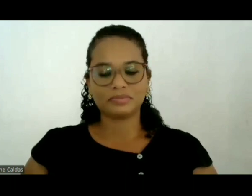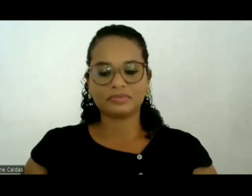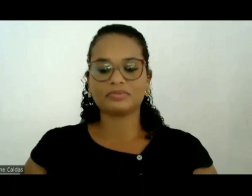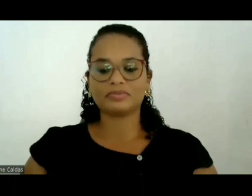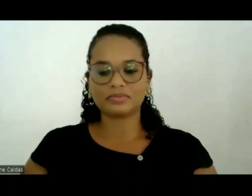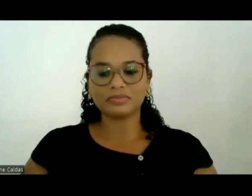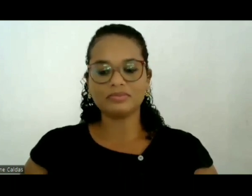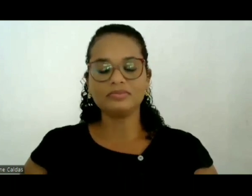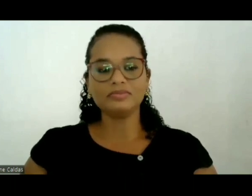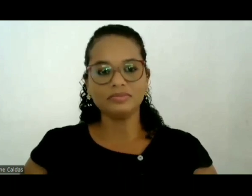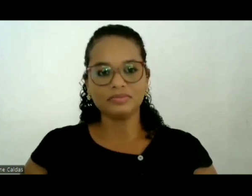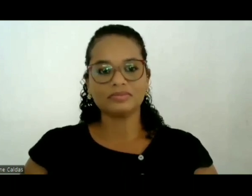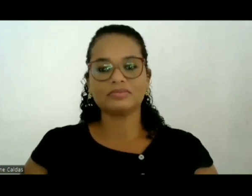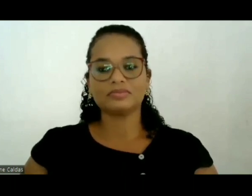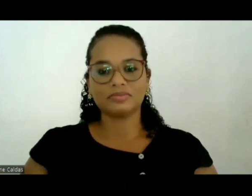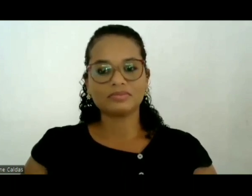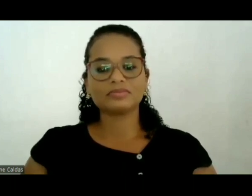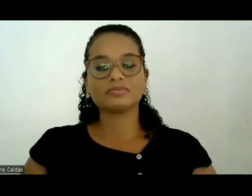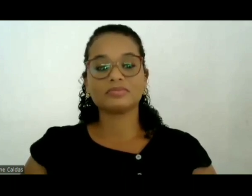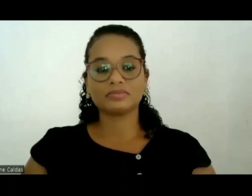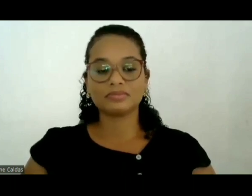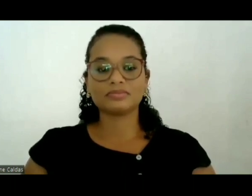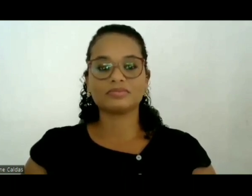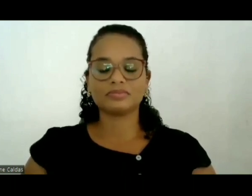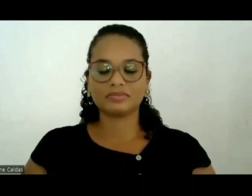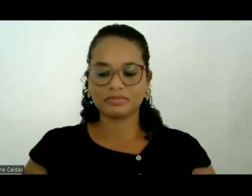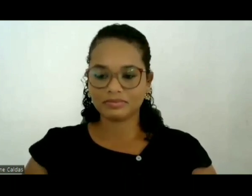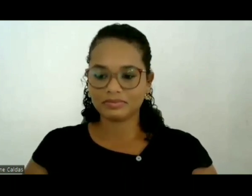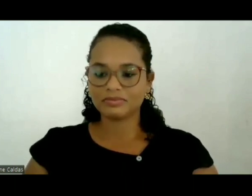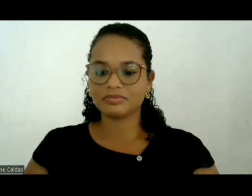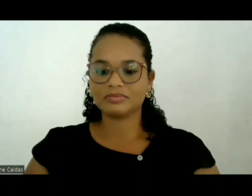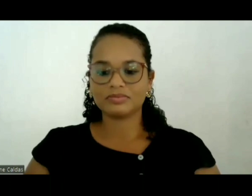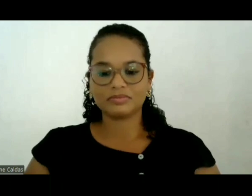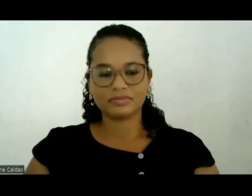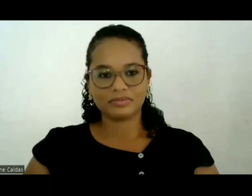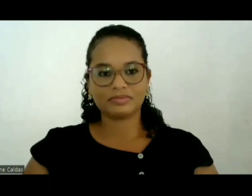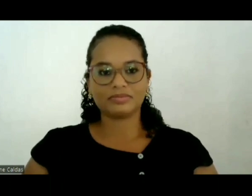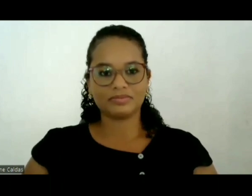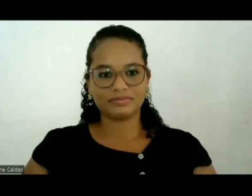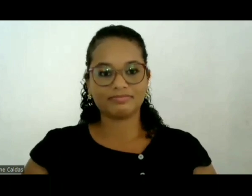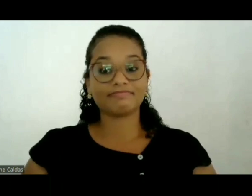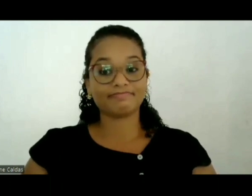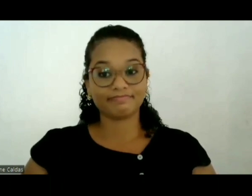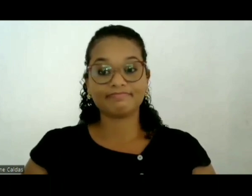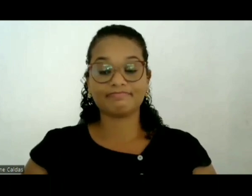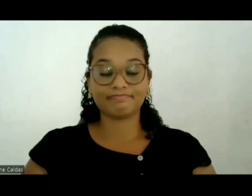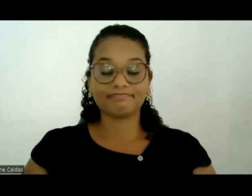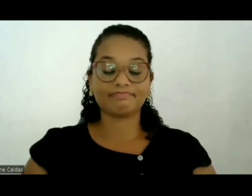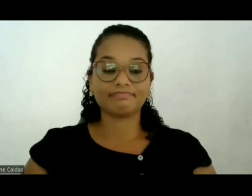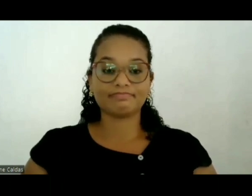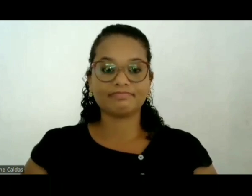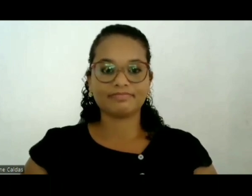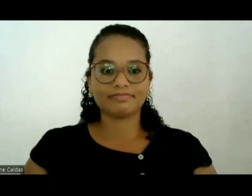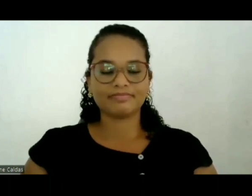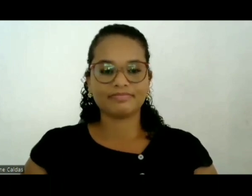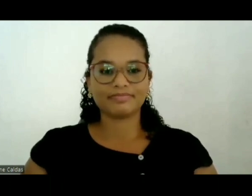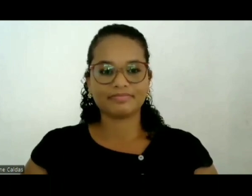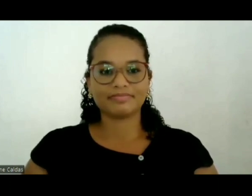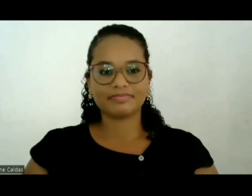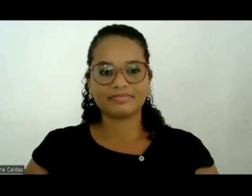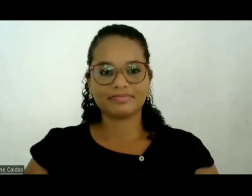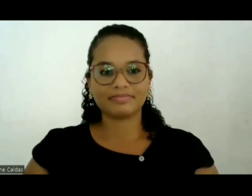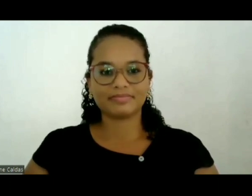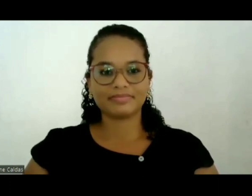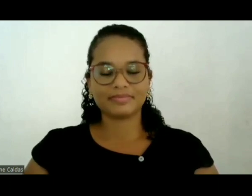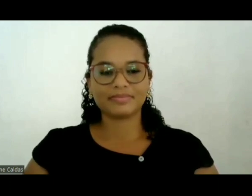isso, que ela tem a sua gramática própria, como o Cris explicou. E muita gente não sabe isso, tá? Muita gente acha que são